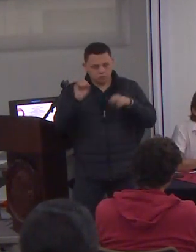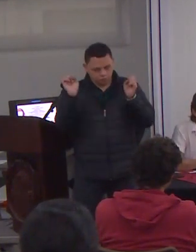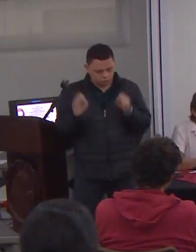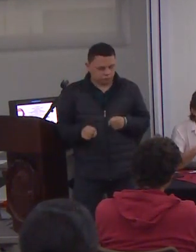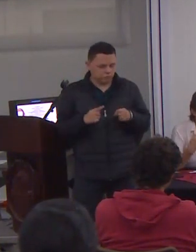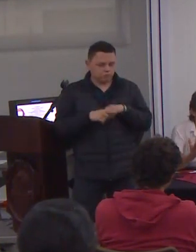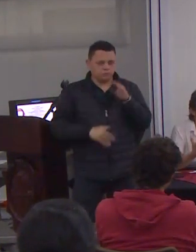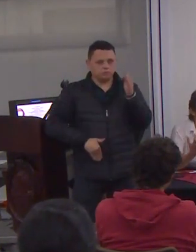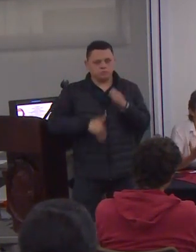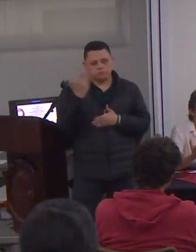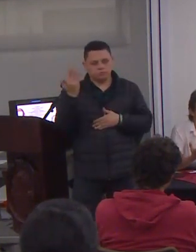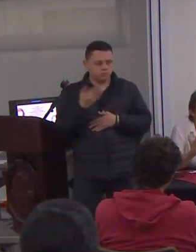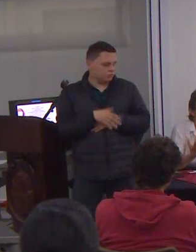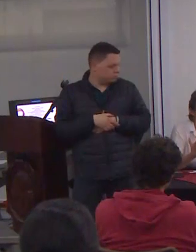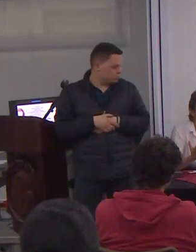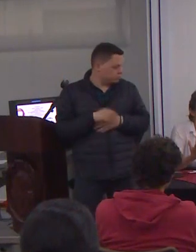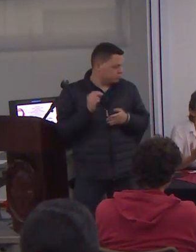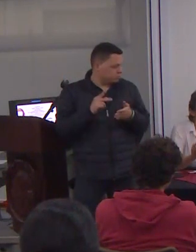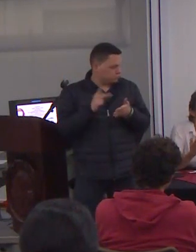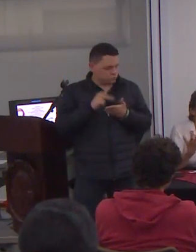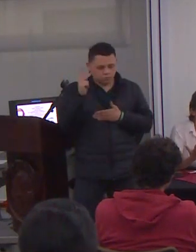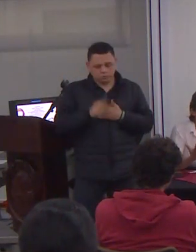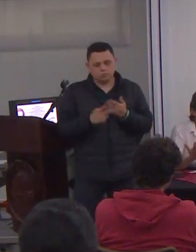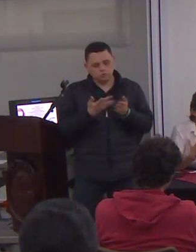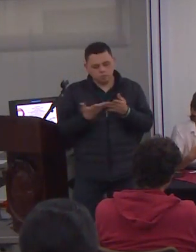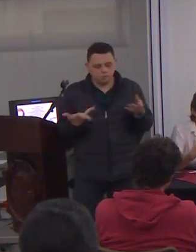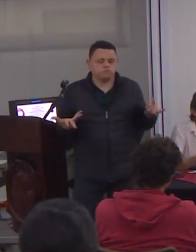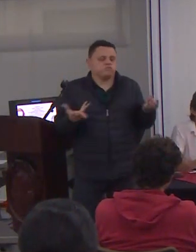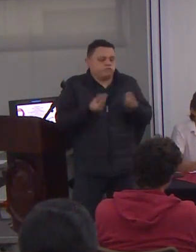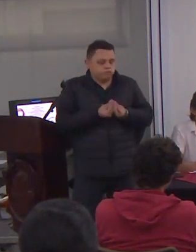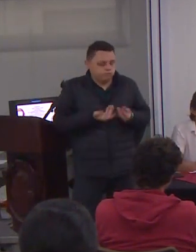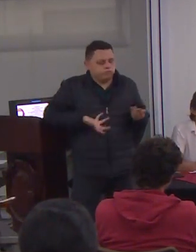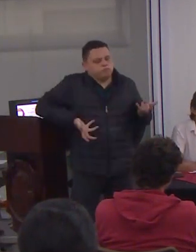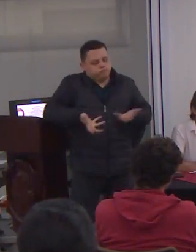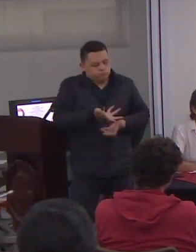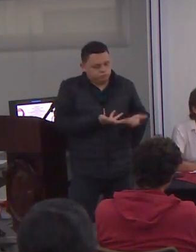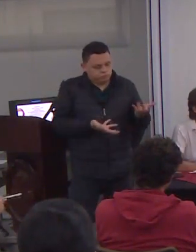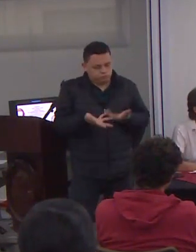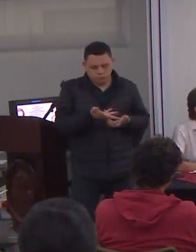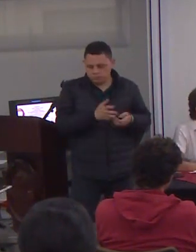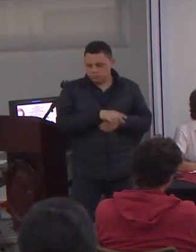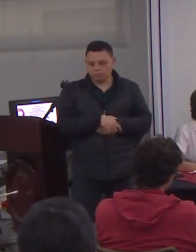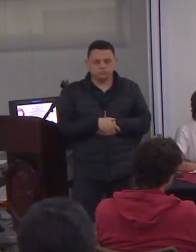podemos empezar a trabajar proyectos conjuntos desde lo colaborativo